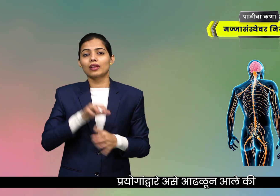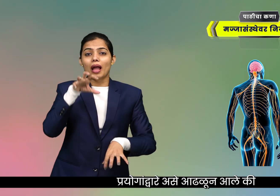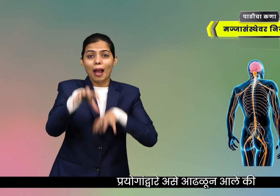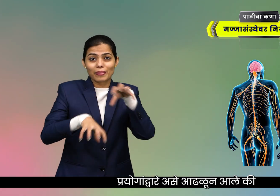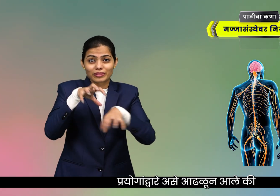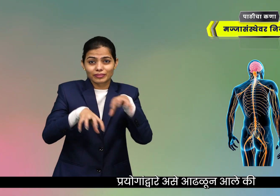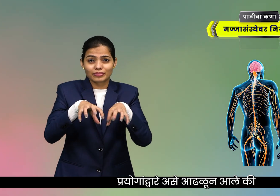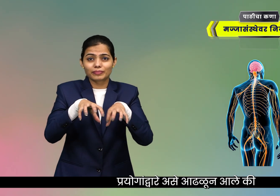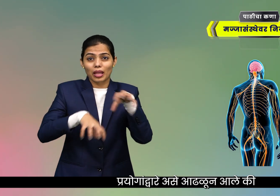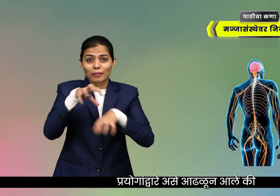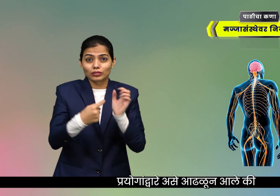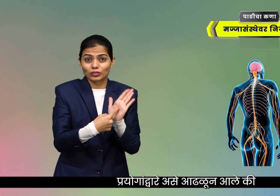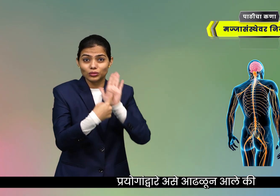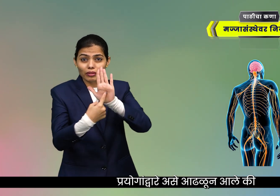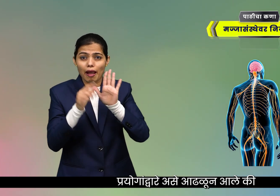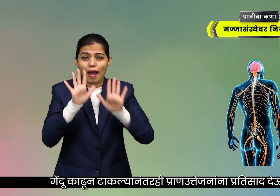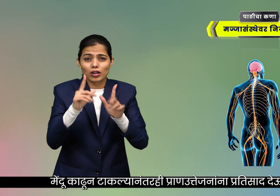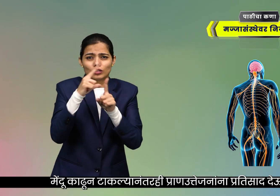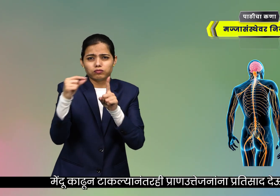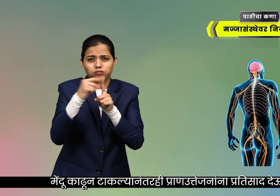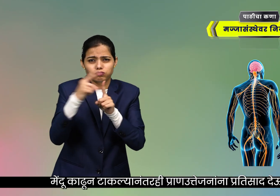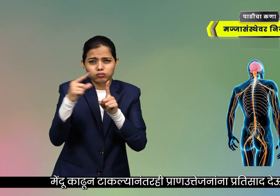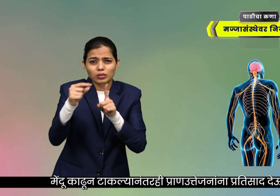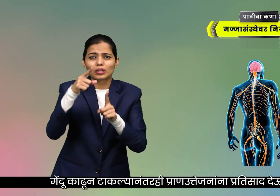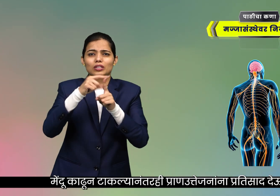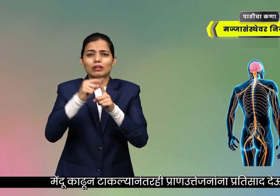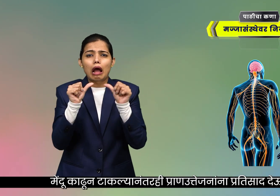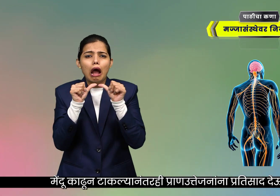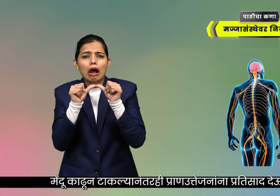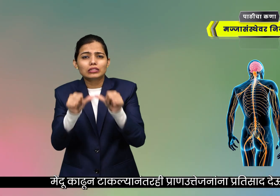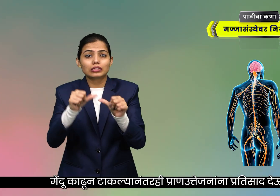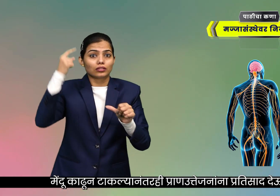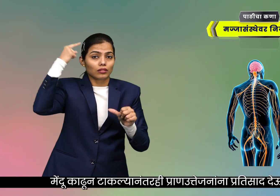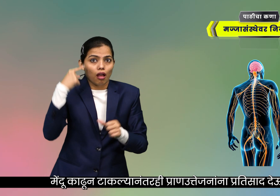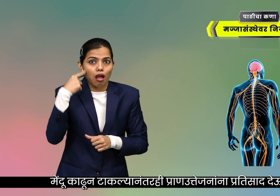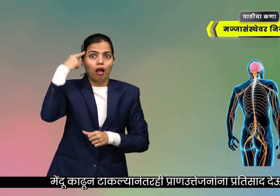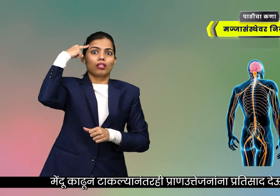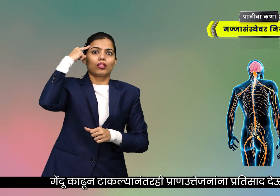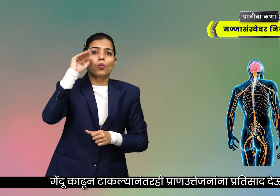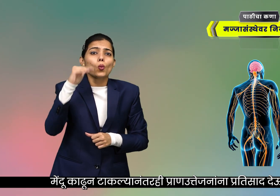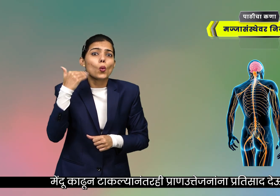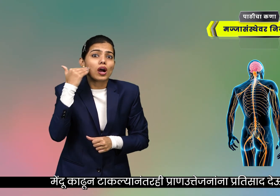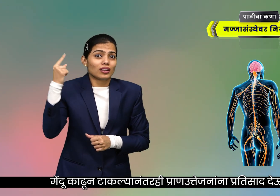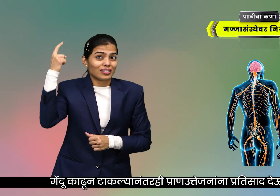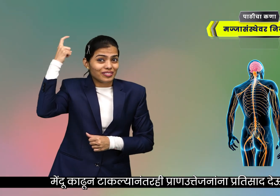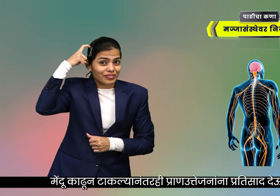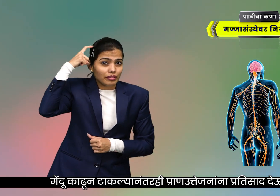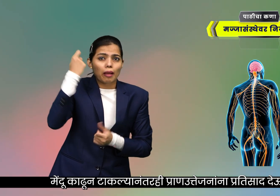प्रयोगाद्वारे असे आढळून आले की मेंदू काढून टाकल्यानंतरही प्राण उत्तेजनांना प्रतिसाद देऊ शकतात.